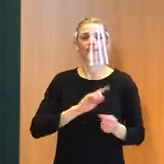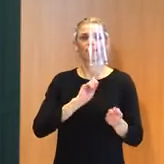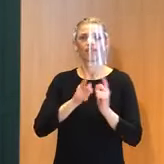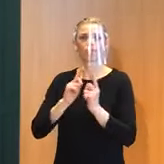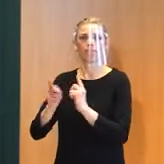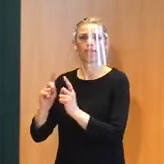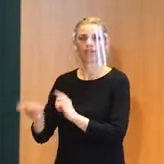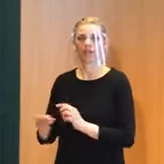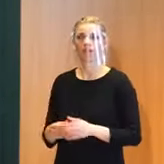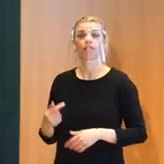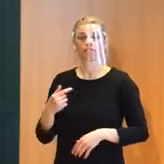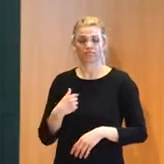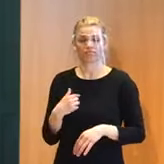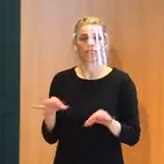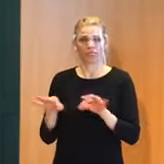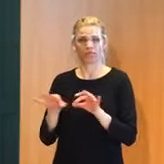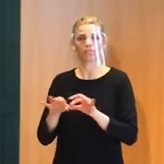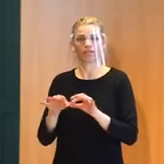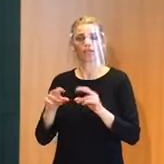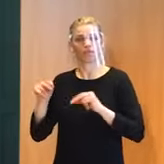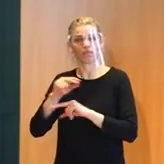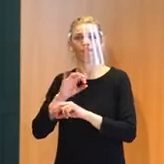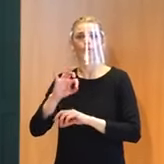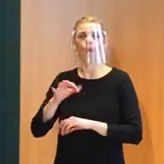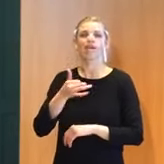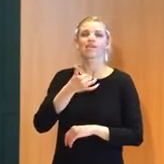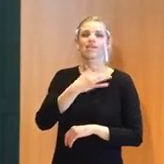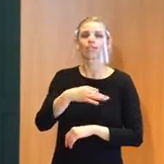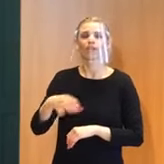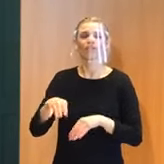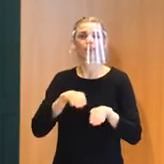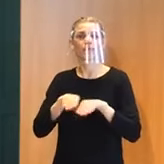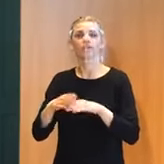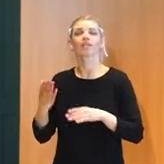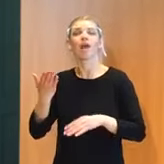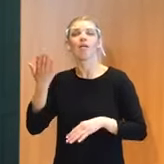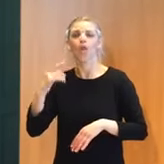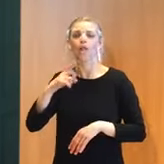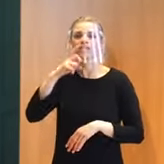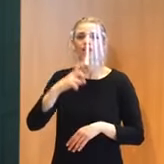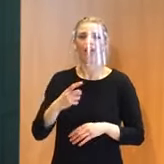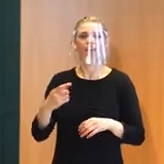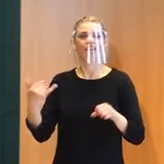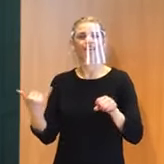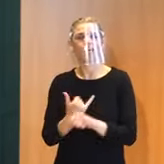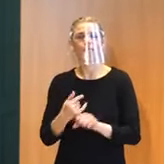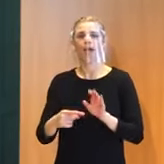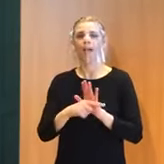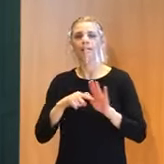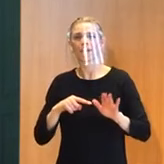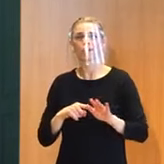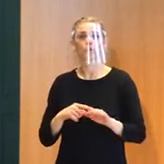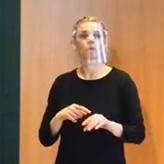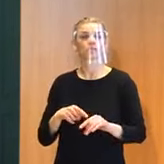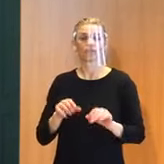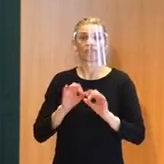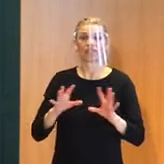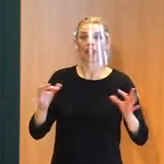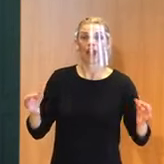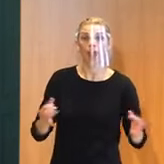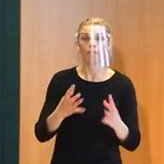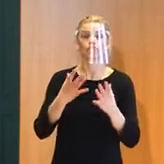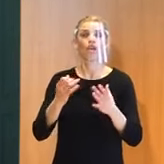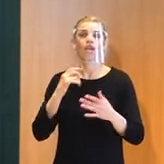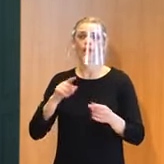sme pripravení sa baviť o jednotlivých postoch, o tom, kde došlo k zlyhaniu, kde sú nedostatky, kde by to mohlo byť výrazne lepšie, keby tam